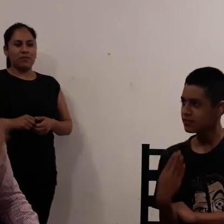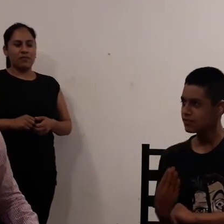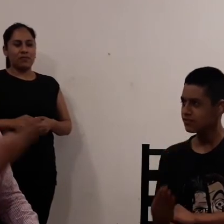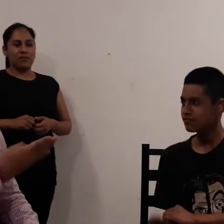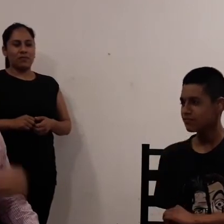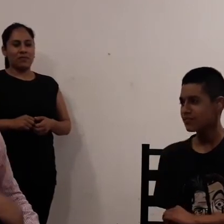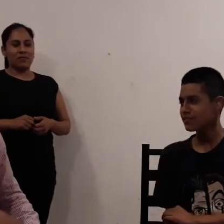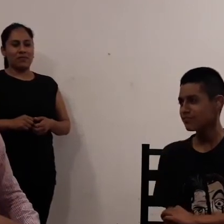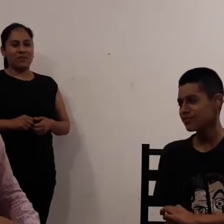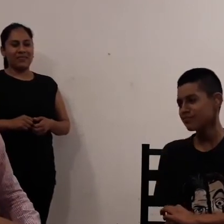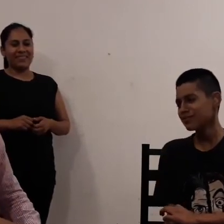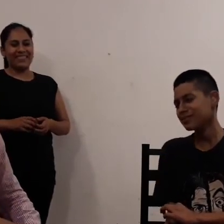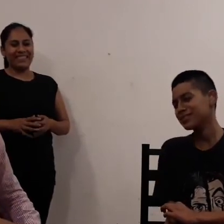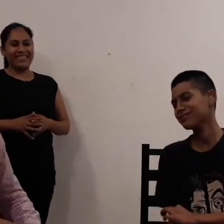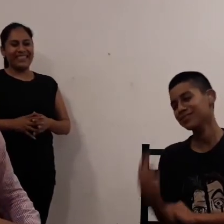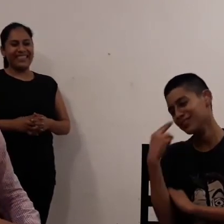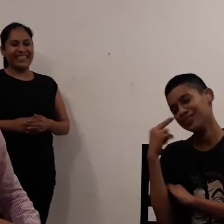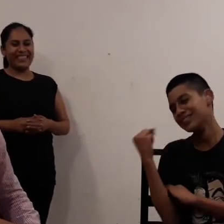Qué bien, dice que bien.